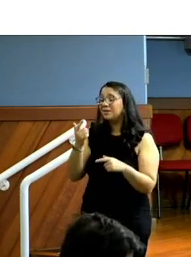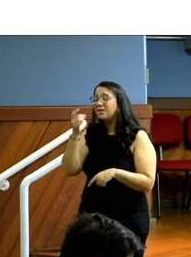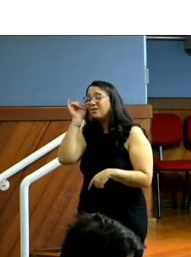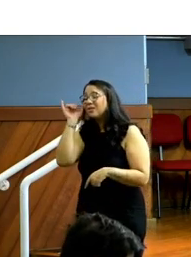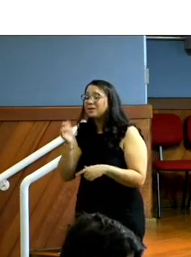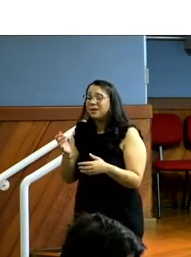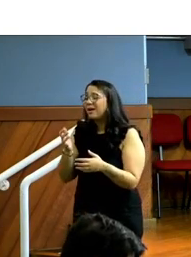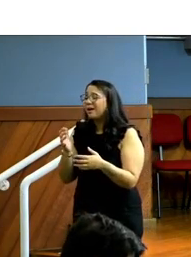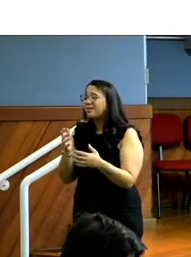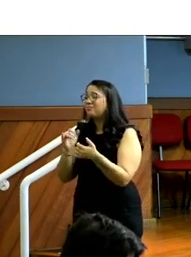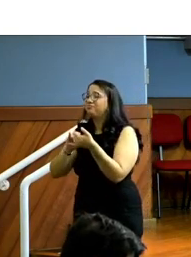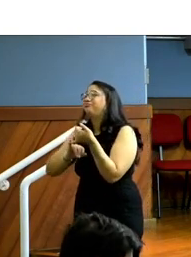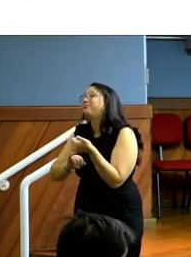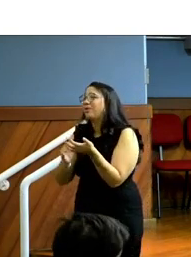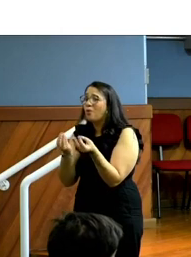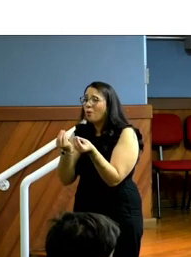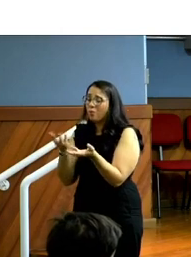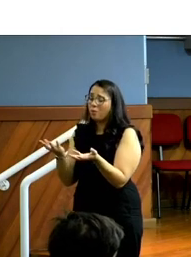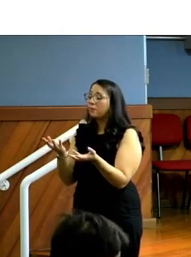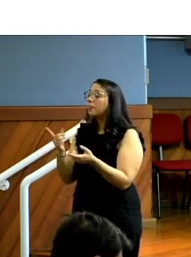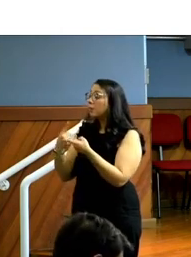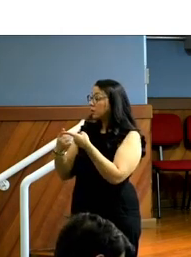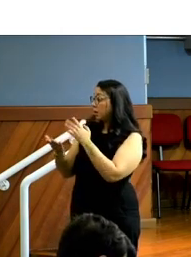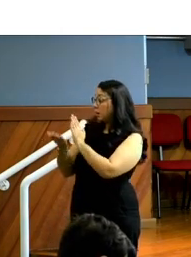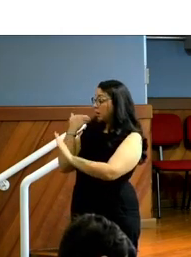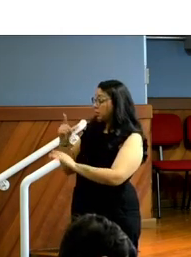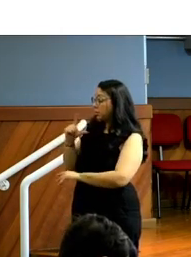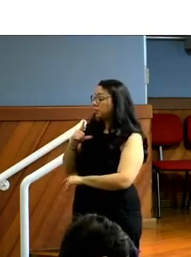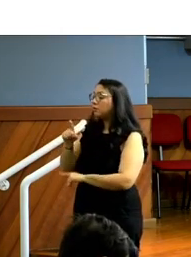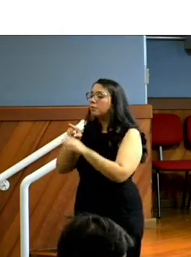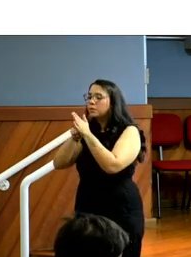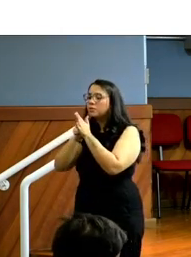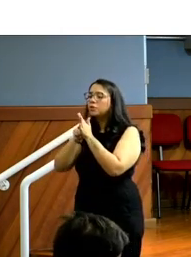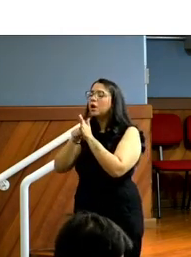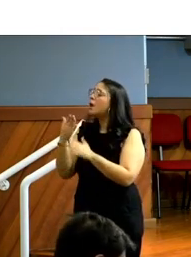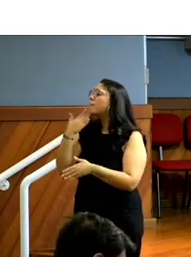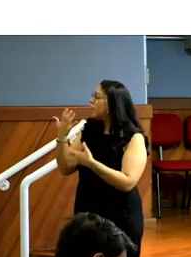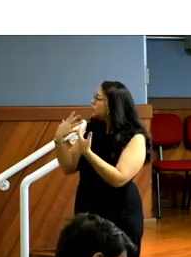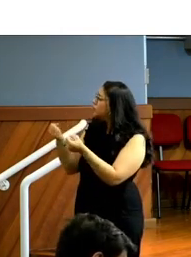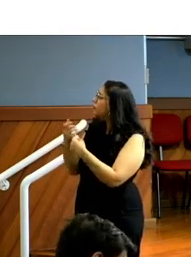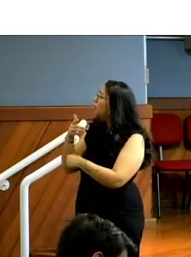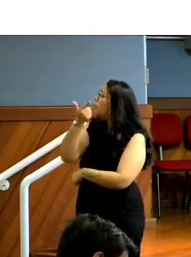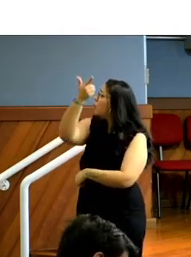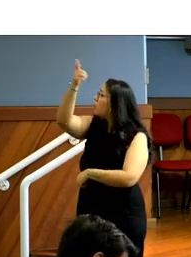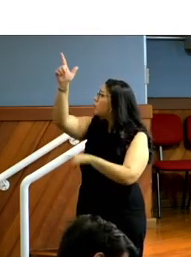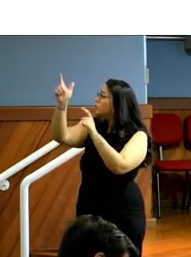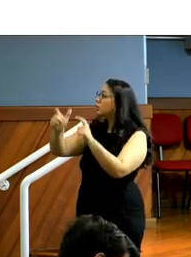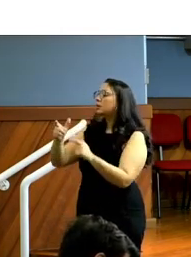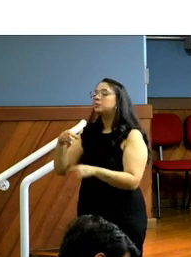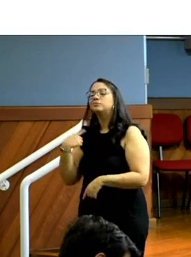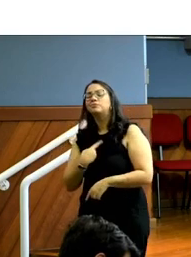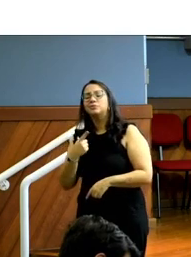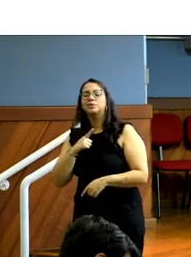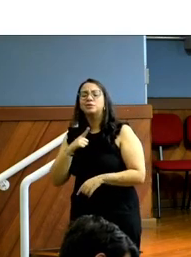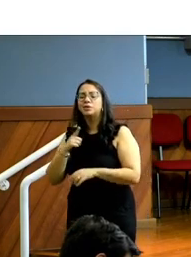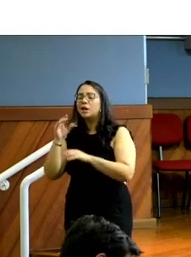no CMU, nós tínhamos, né, dentro dessa coisa do pesquisador que chega e pede para fazer uma coisa externa, nós tínhamos muitos bancos de dados